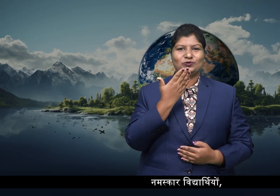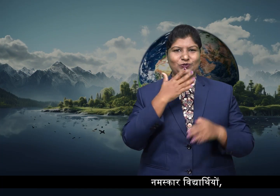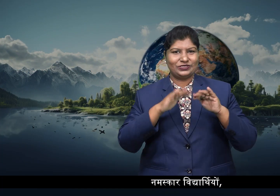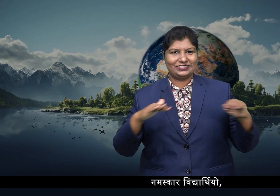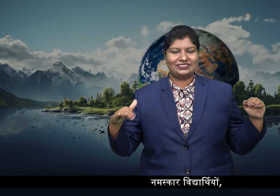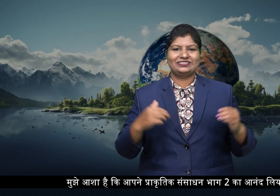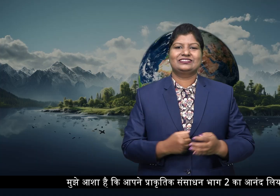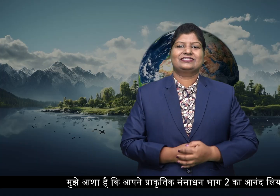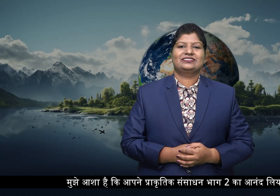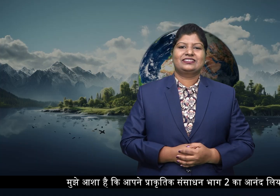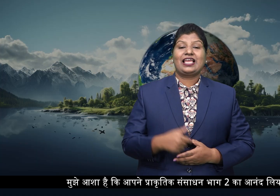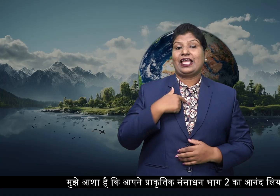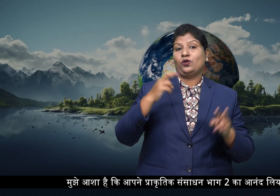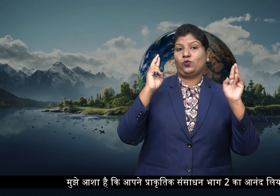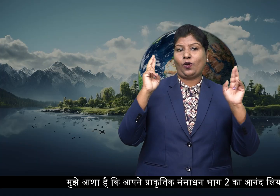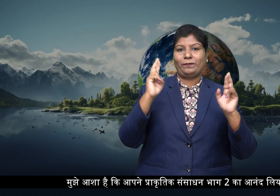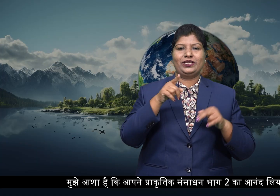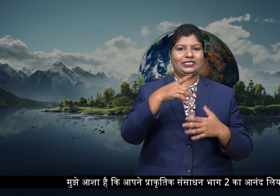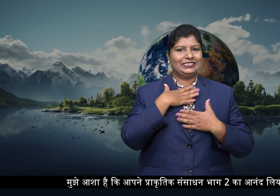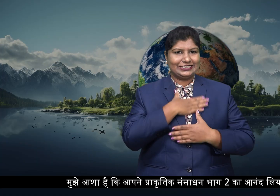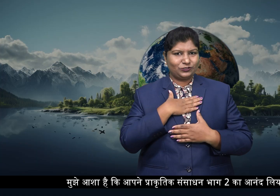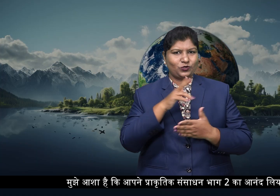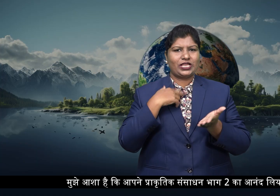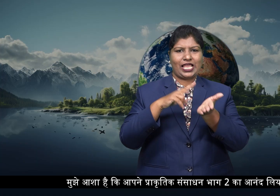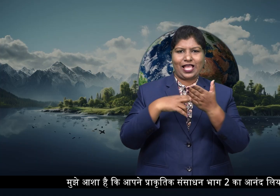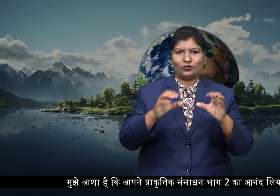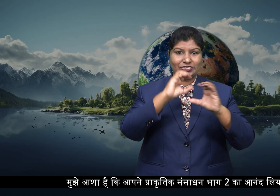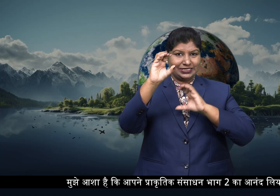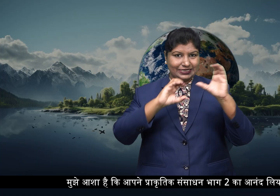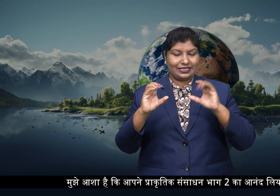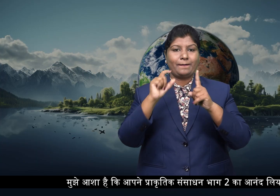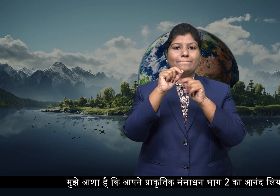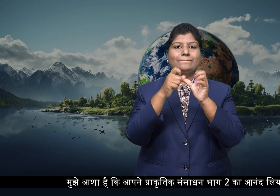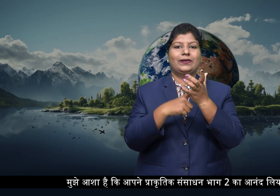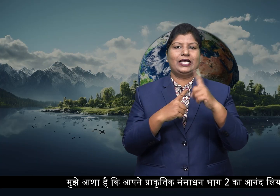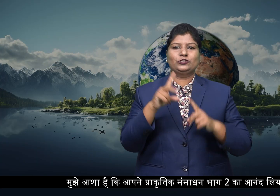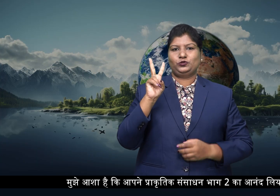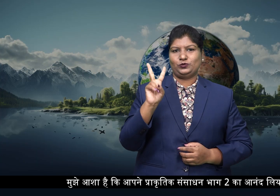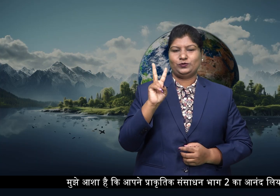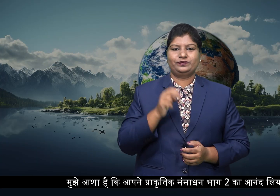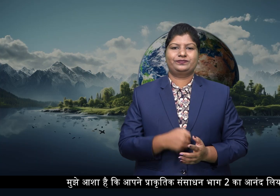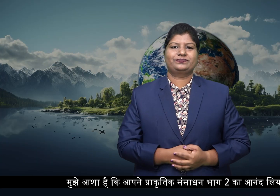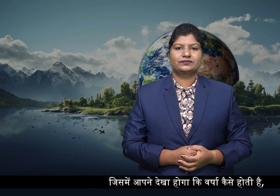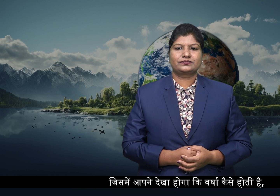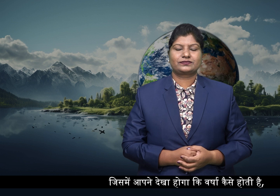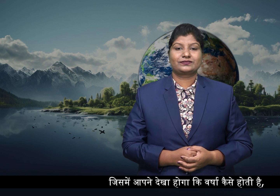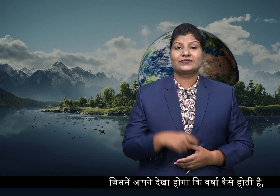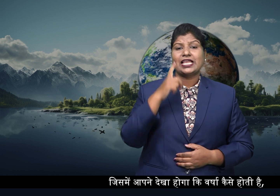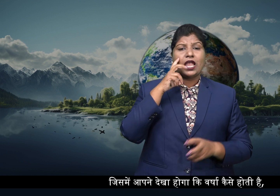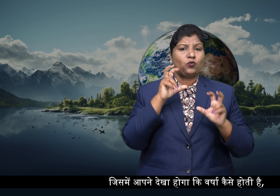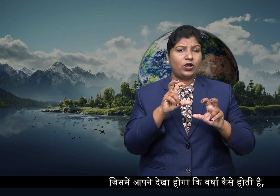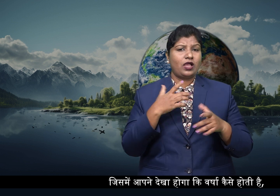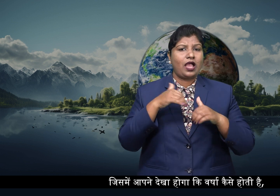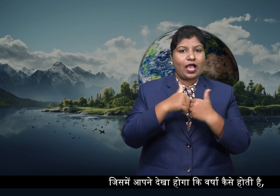नमस्कार विद्यार्थियों, मुझे आशा है कि आपने प्राकृतिक संसाधन भाग 2 का आनंद लिया होगा, जिसमें